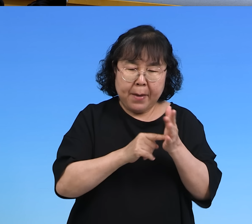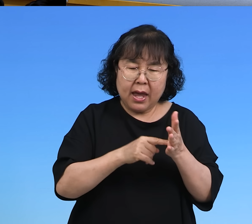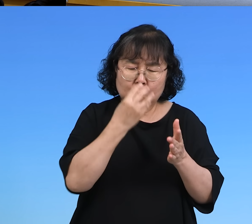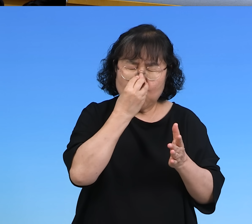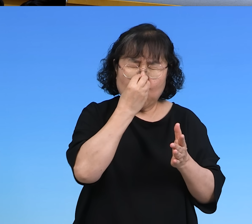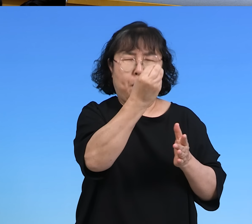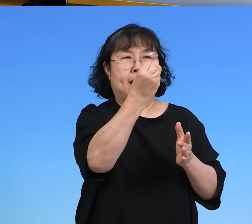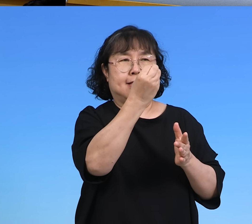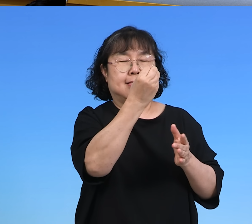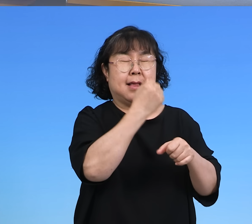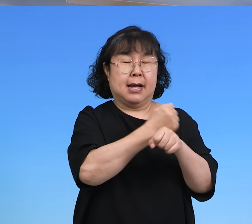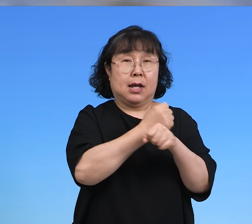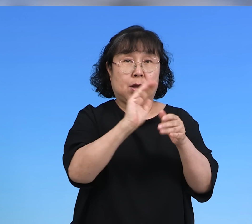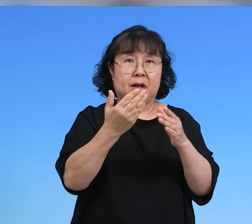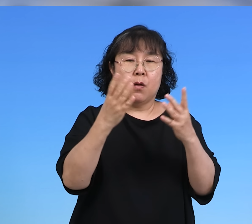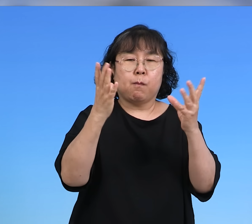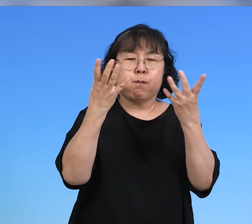거죠.